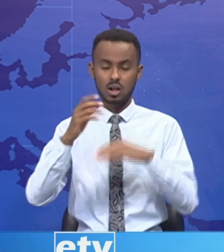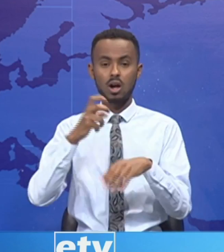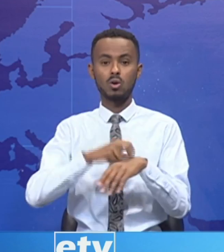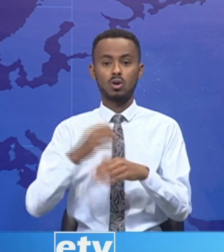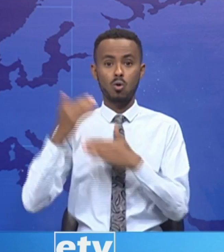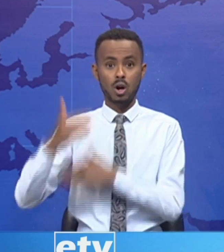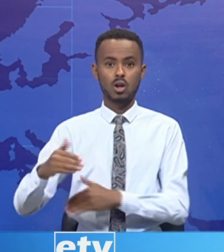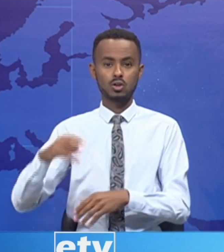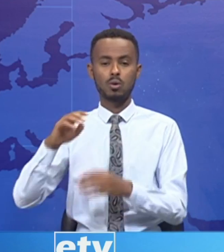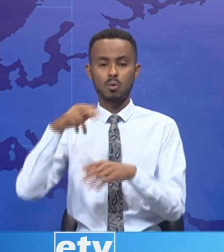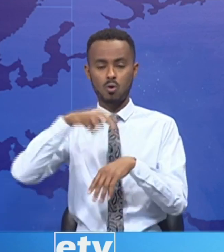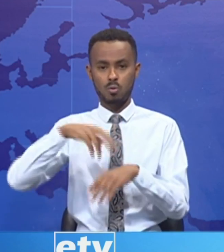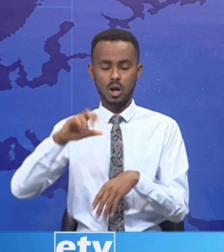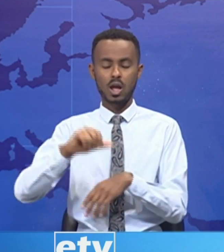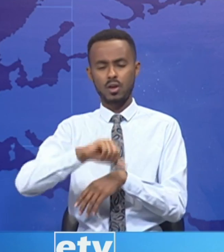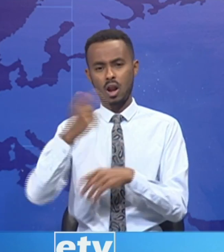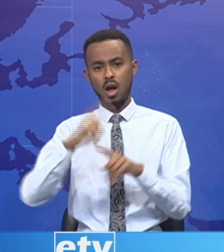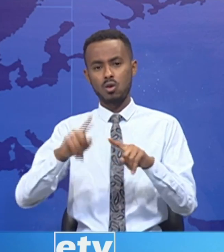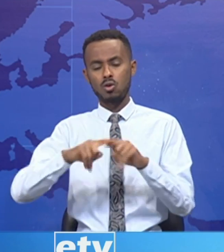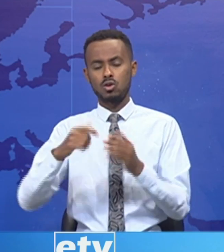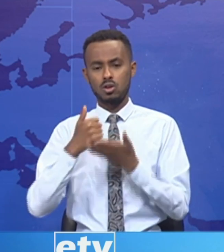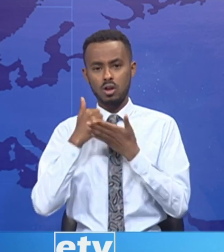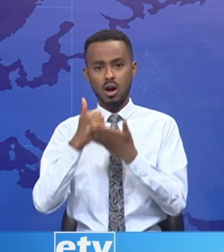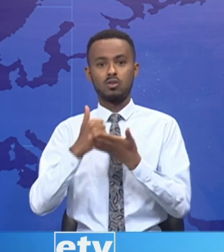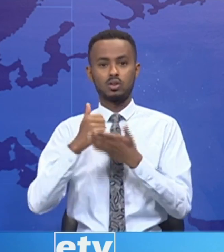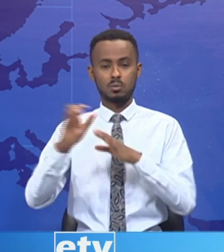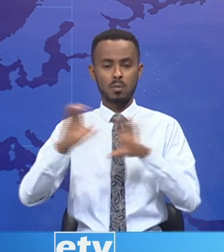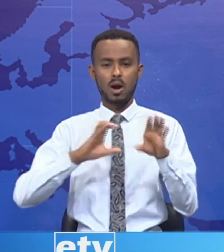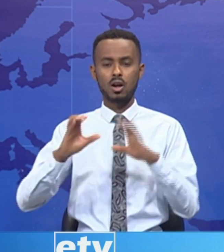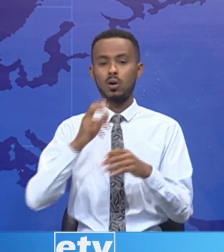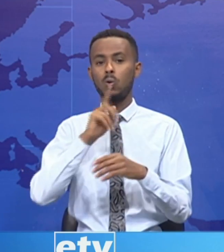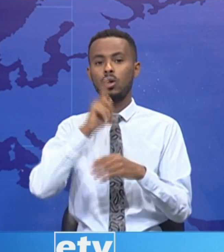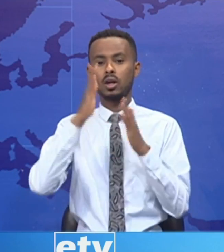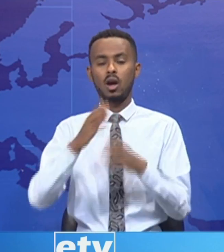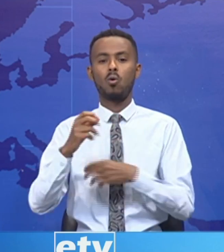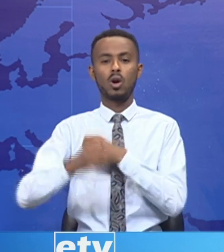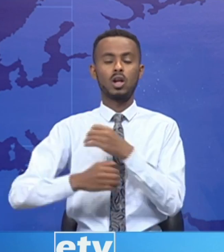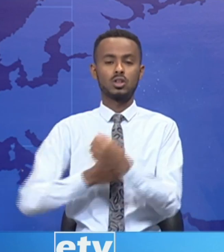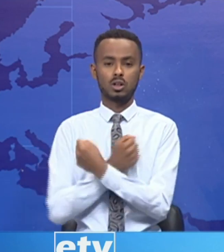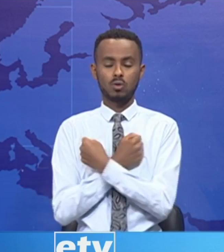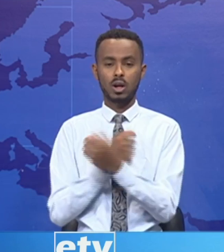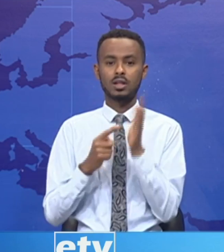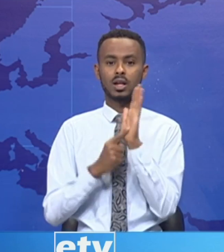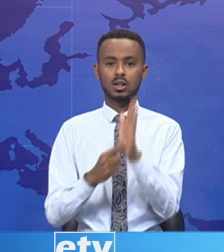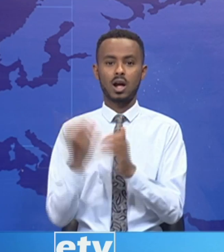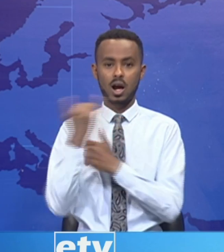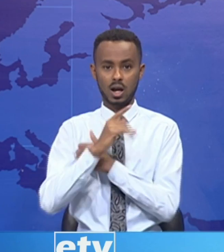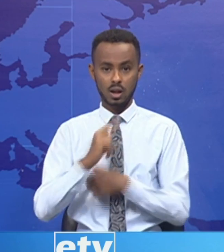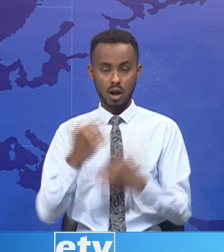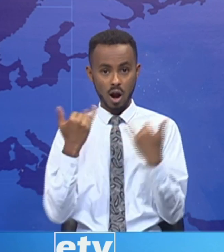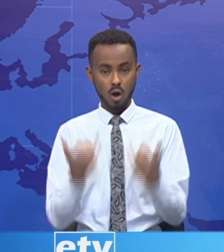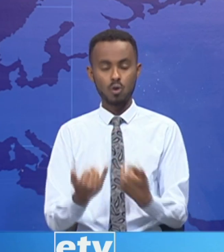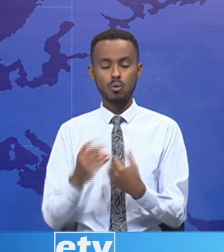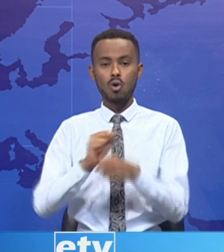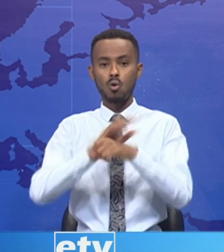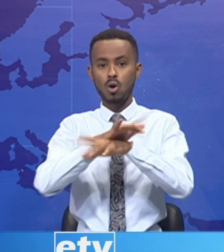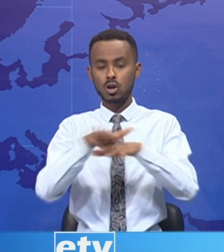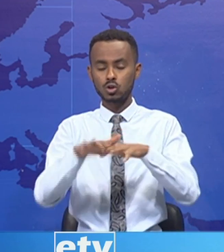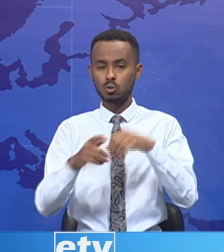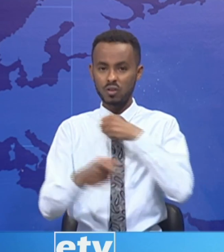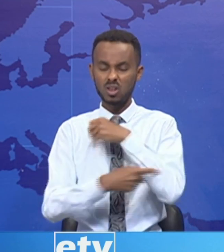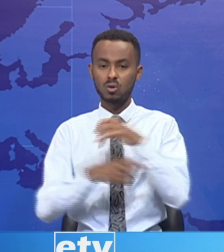ከጎናችን በመሆንና የተለያዩ ድጋፎችን በማድረግ እውነተኛ ወዳጅነቷን ያሳየችን ሀገር ናት። አሁንም ወረርሽኙ